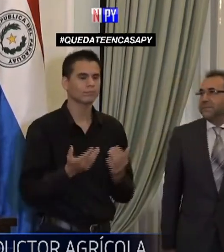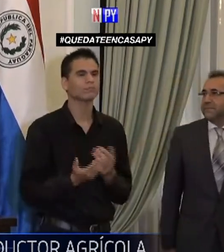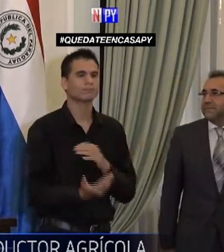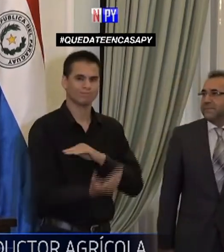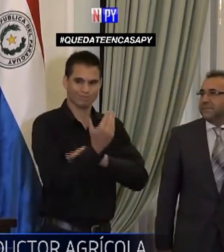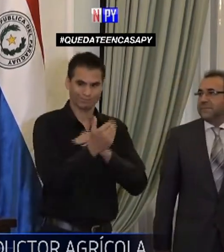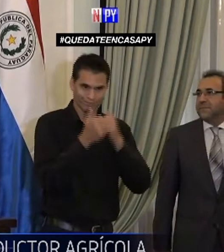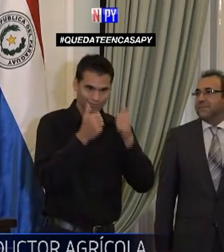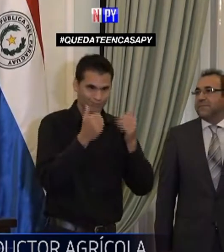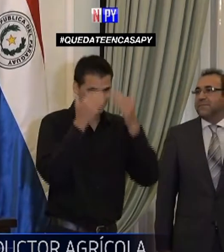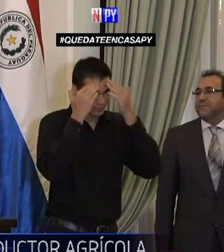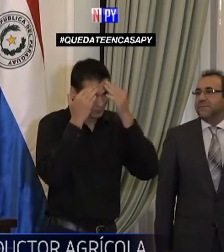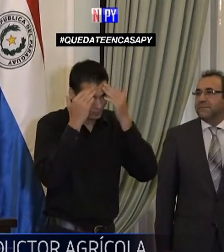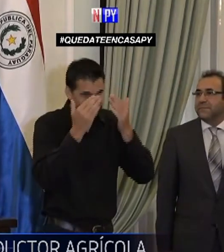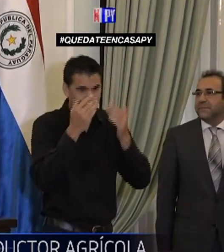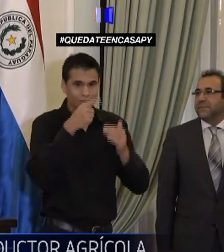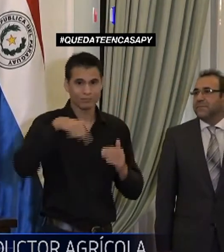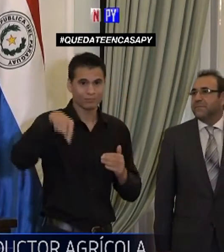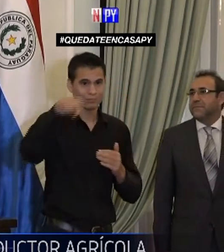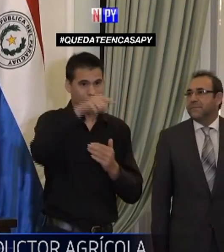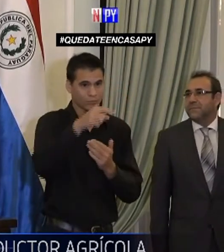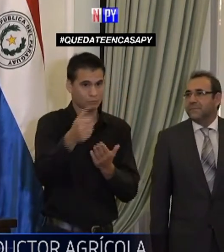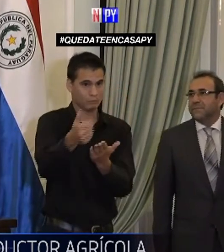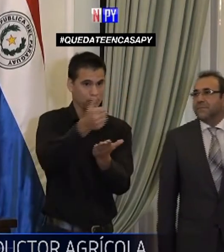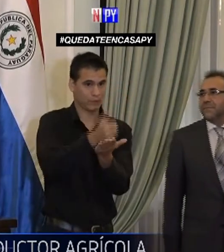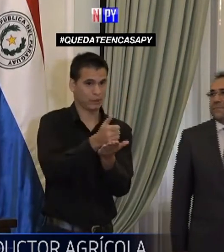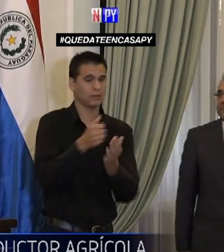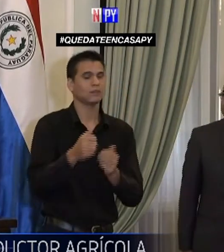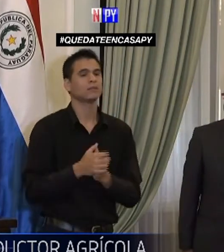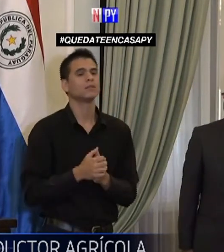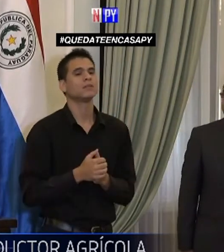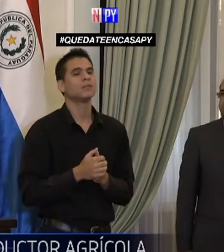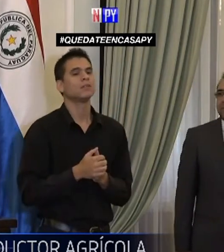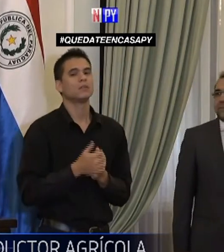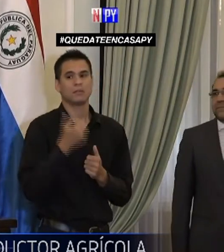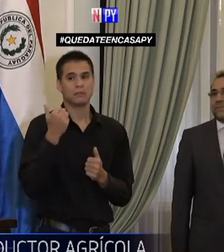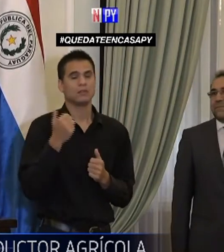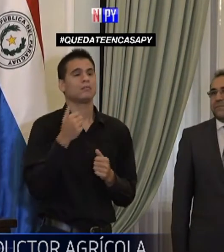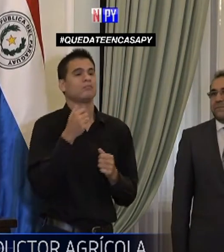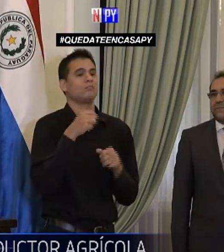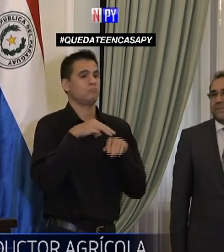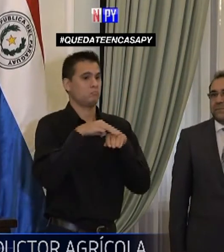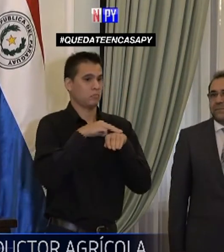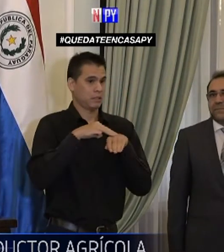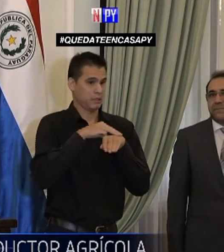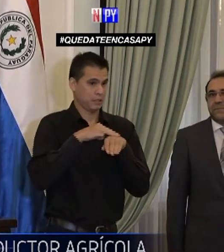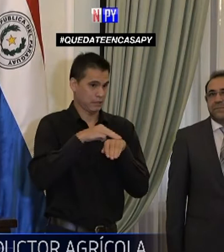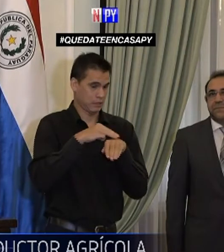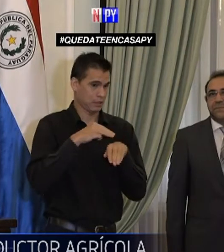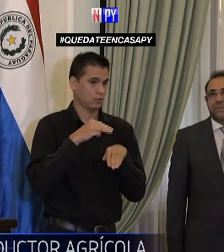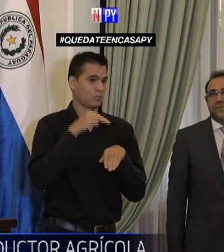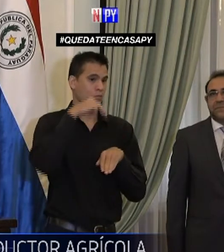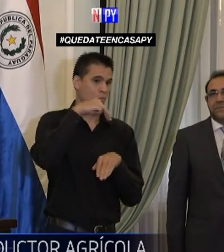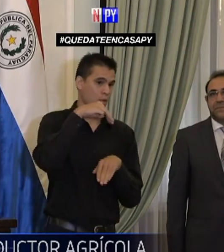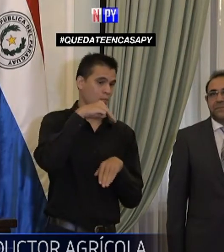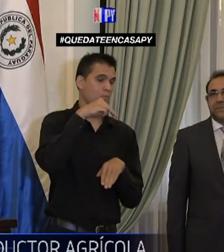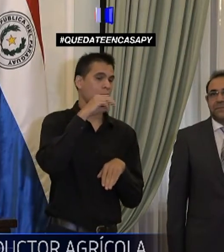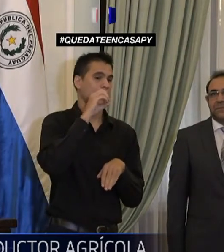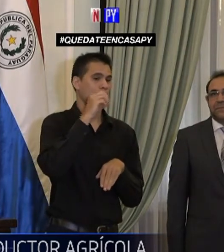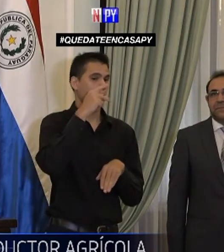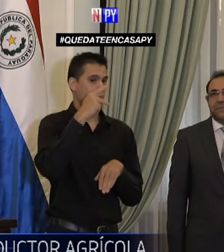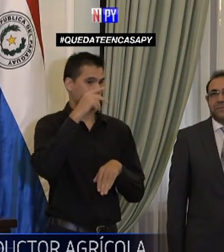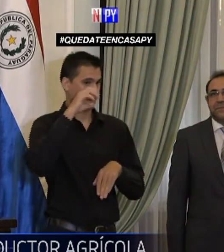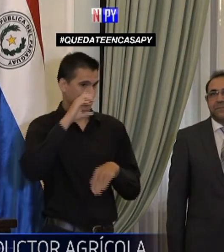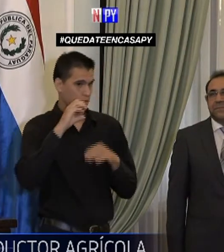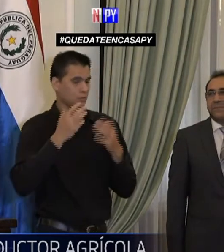en esta época de crisis. Siguen con los anuncios aquí en Palacio de Gobierno. Informar al presidente